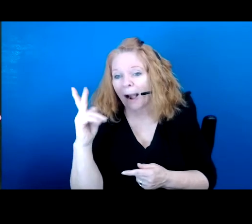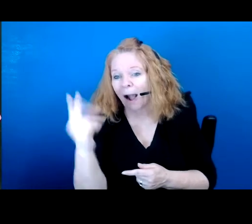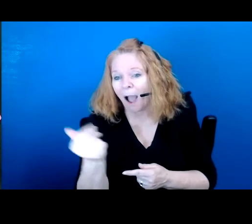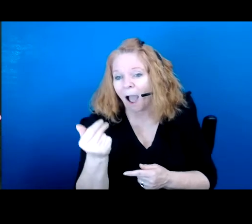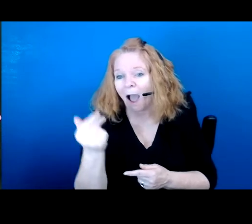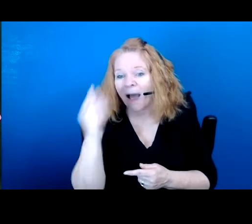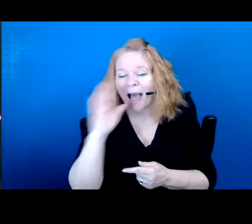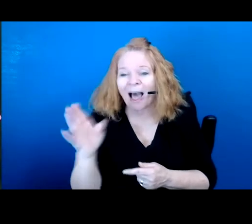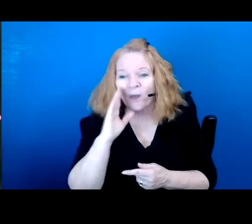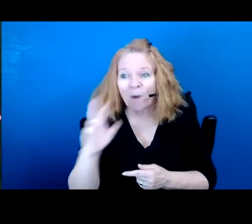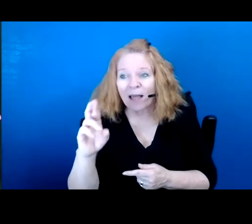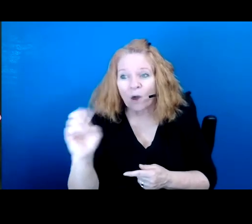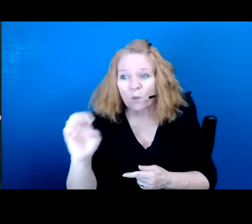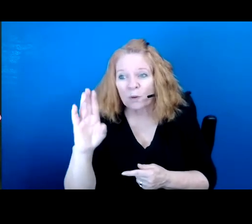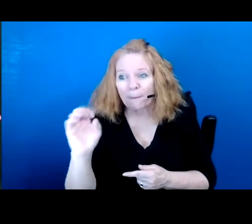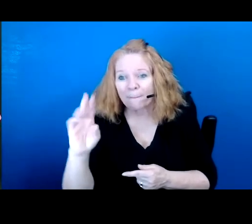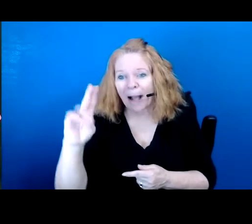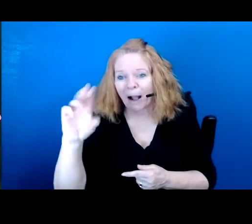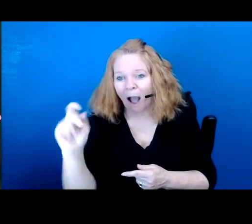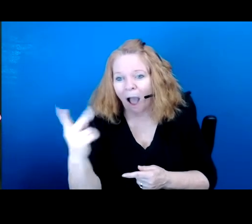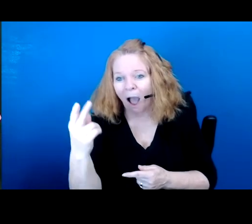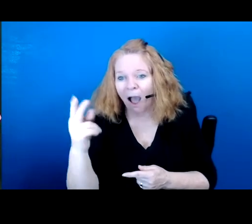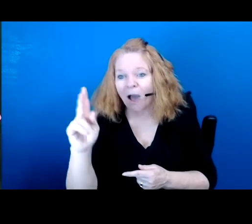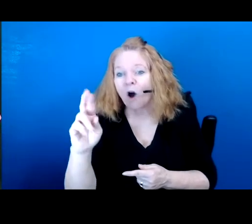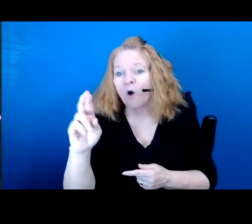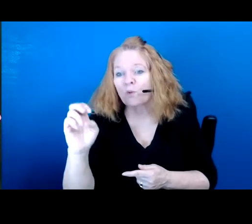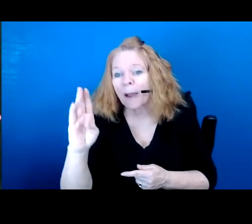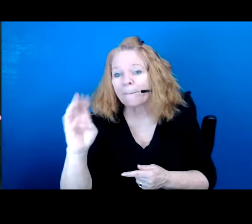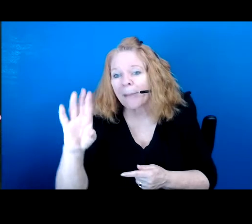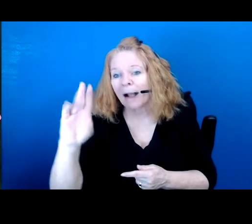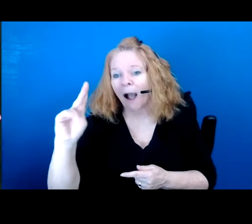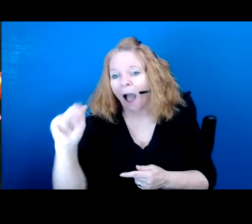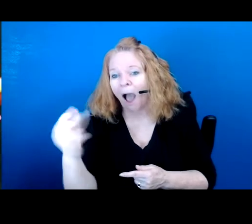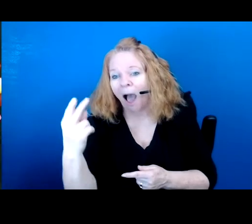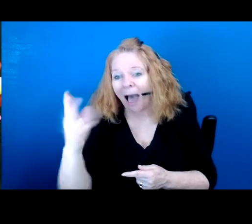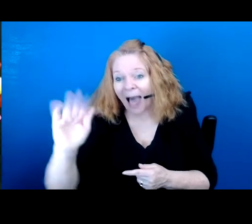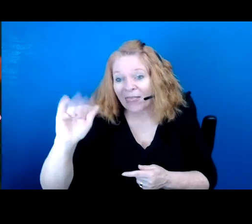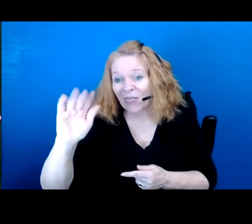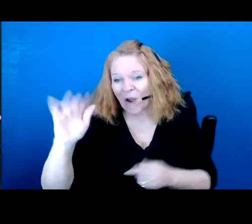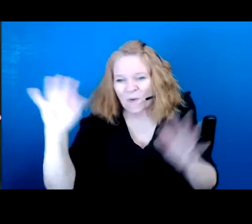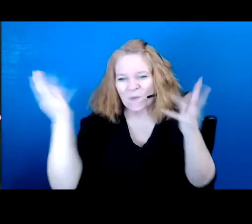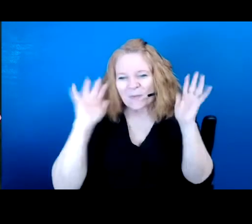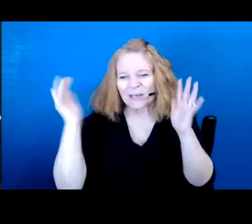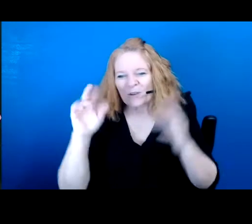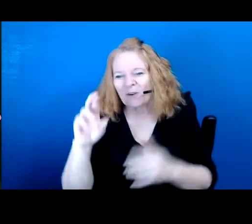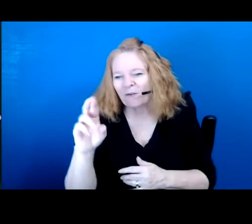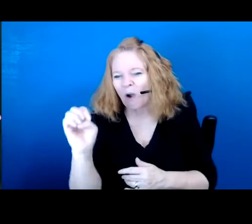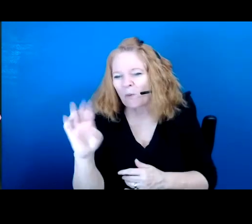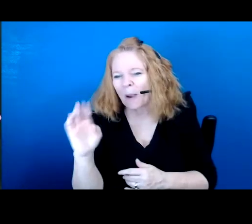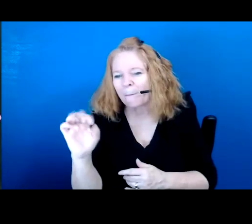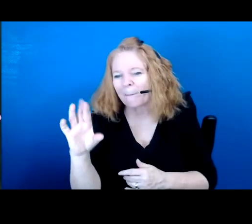bbk hello hello hola hola hola bbk hola hola hola bbk